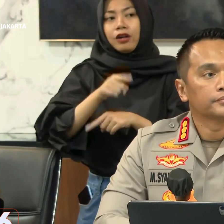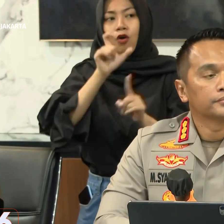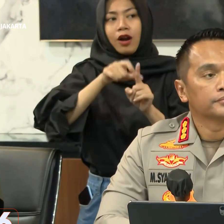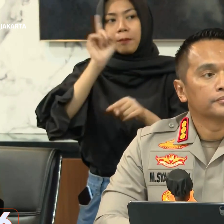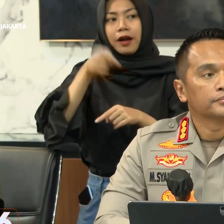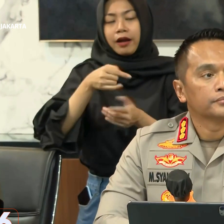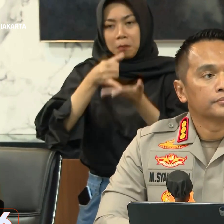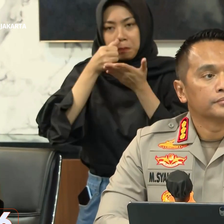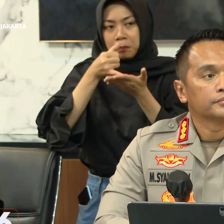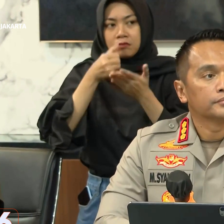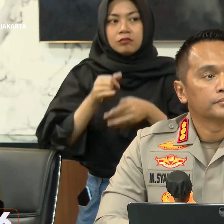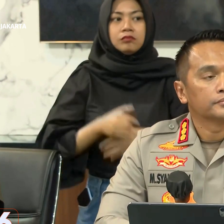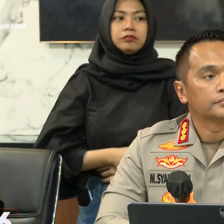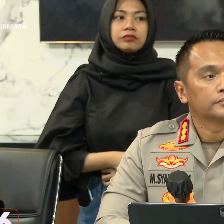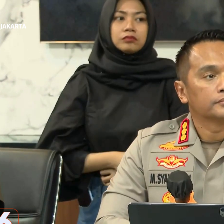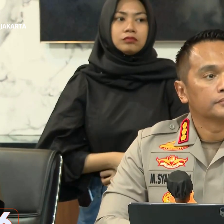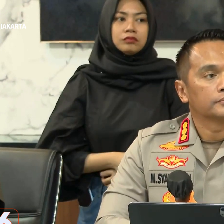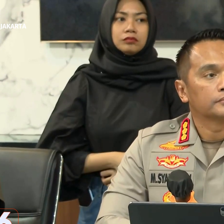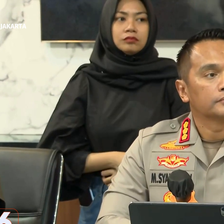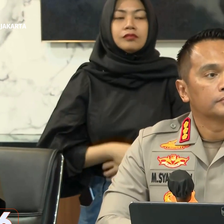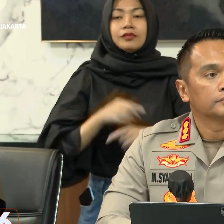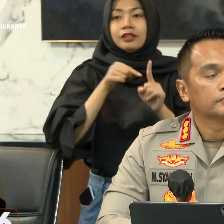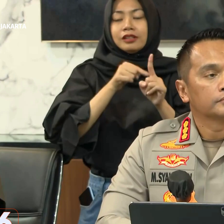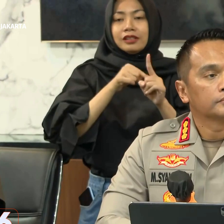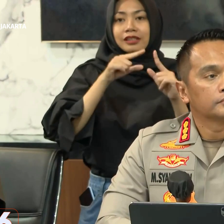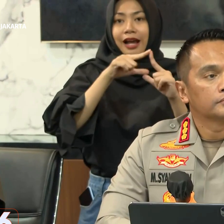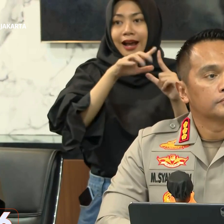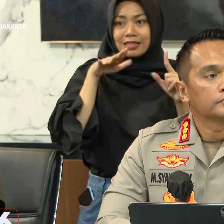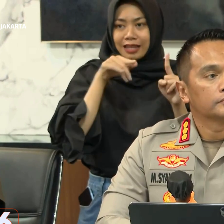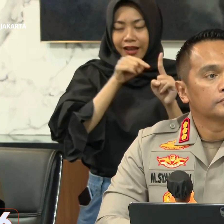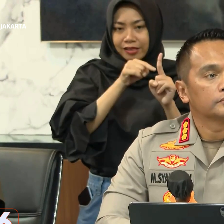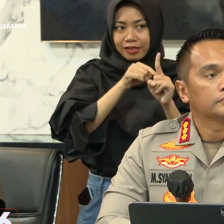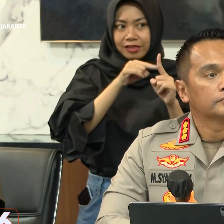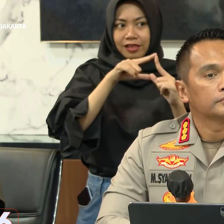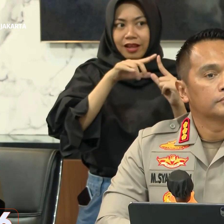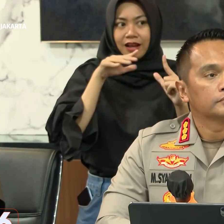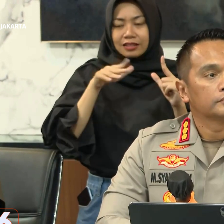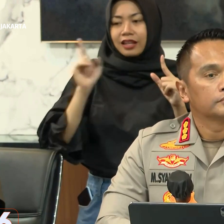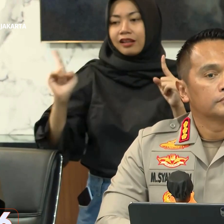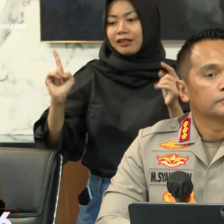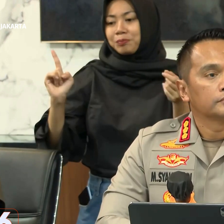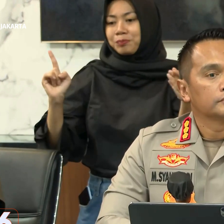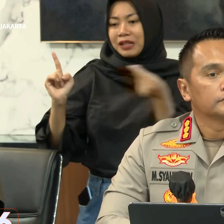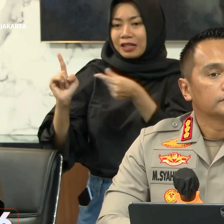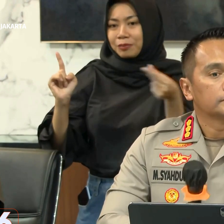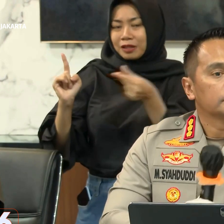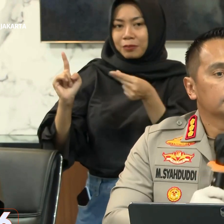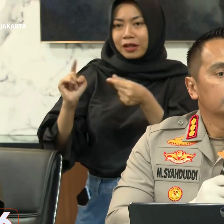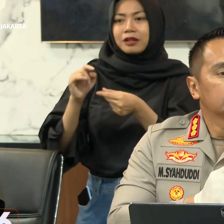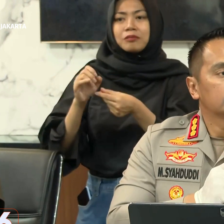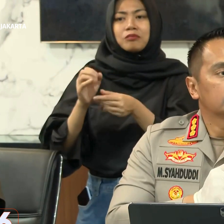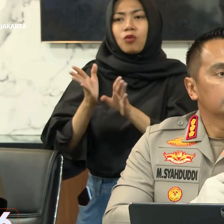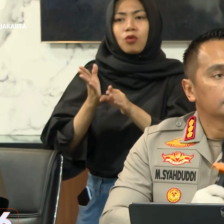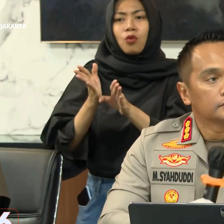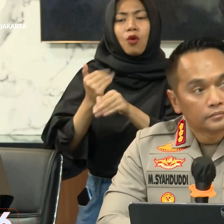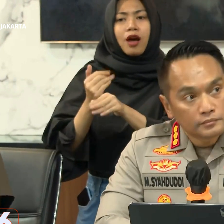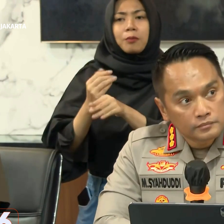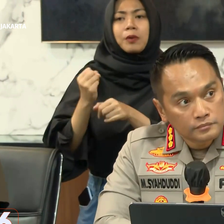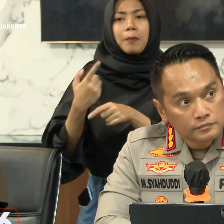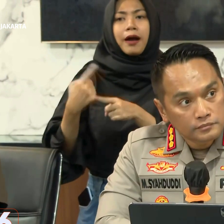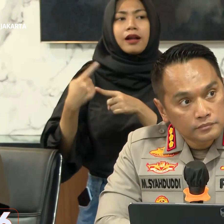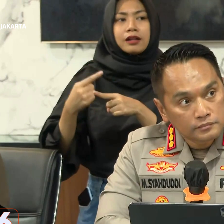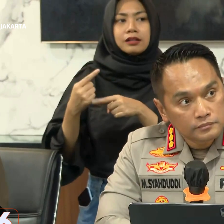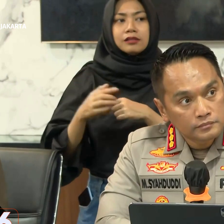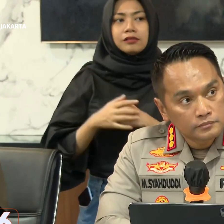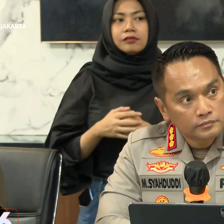Kapolres, kalau jumlah transaksi yang sudah dilakukan dengan pemasok AH ini sudah berapa kali sih? Jumlah transaksi narkoba